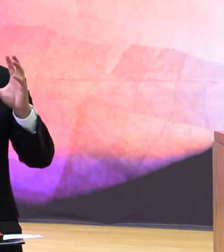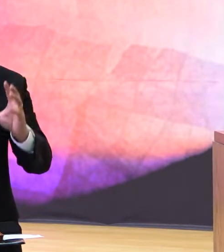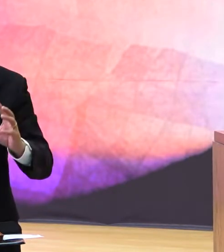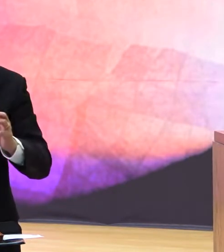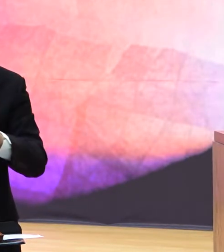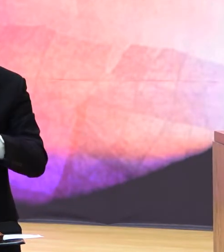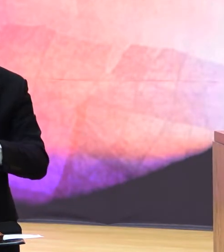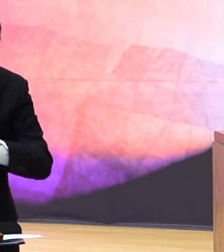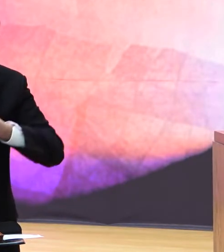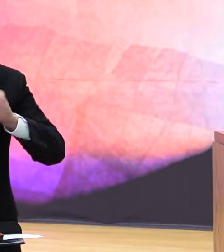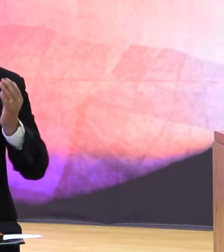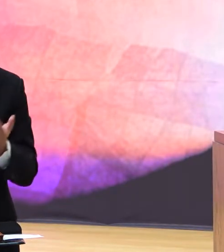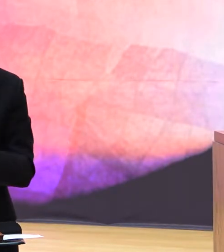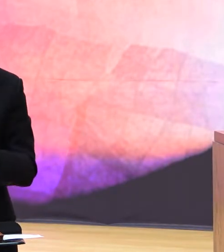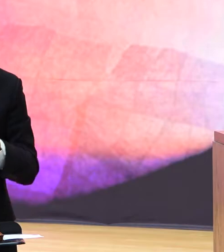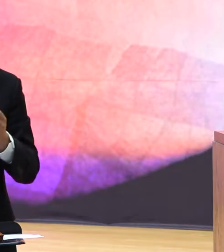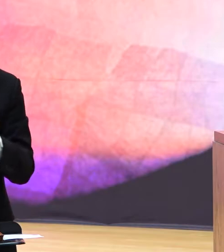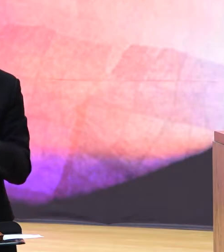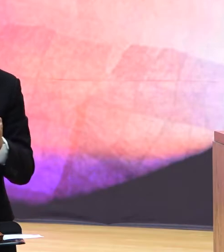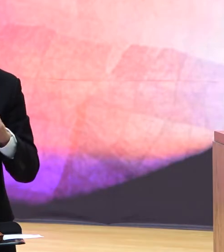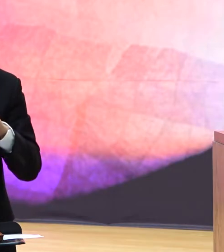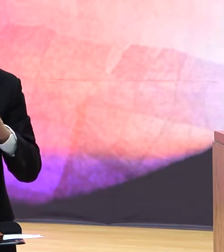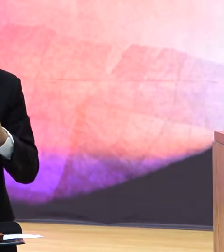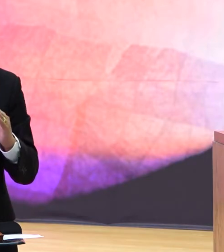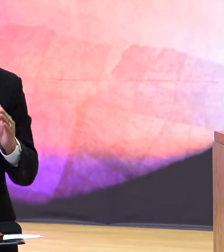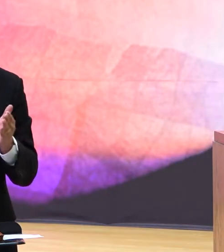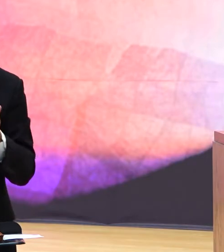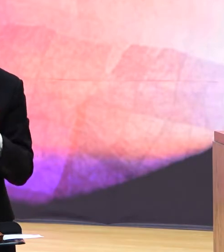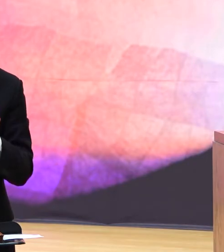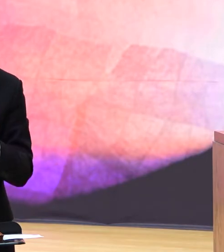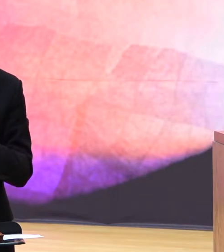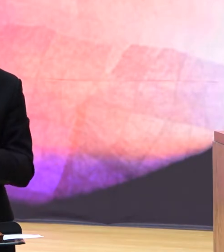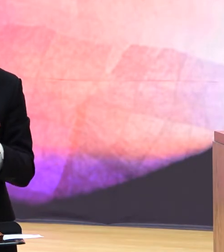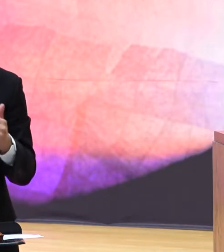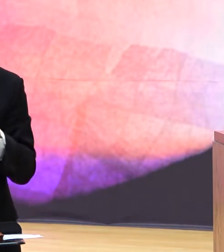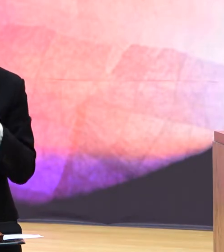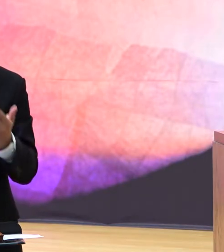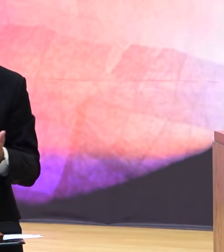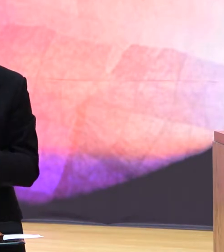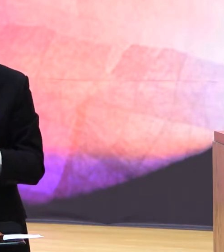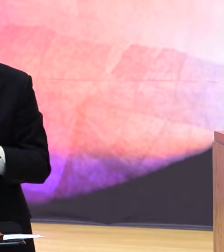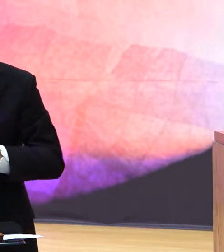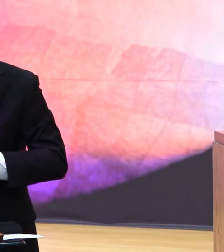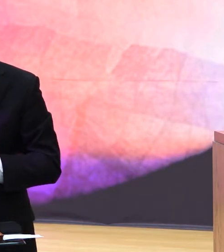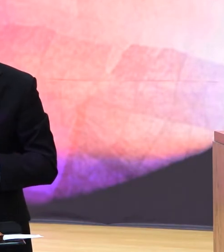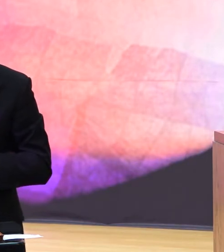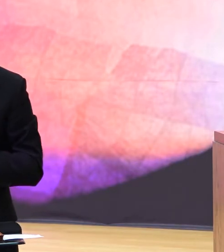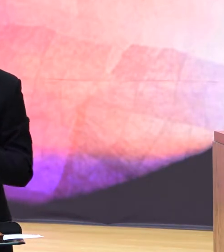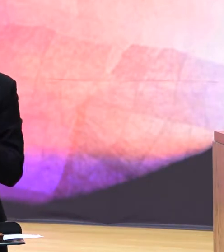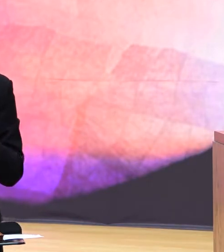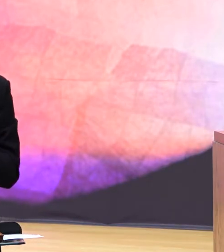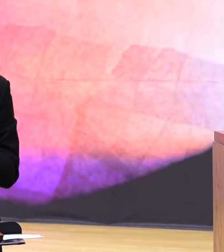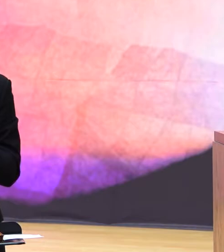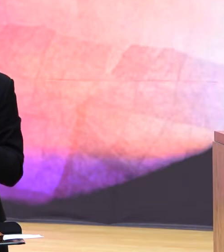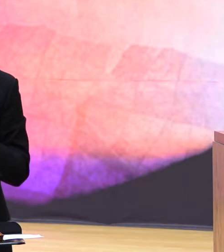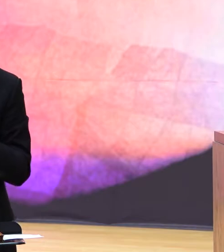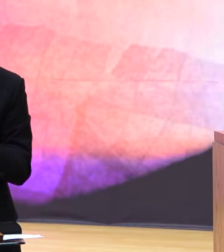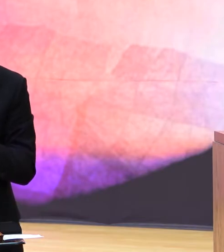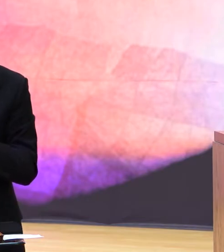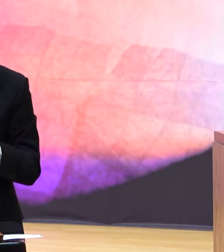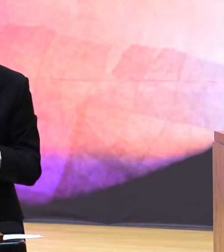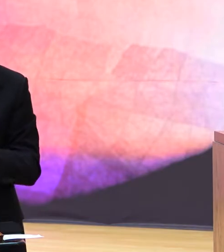우리의 기도하며 이 땅의 평화를 위해서 나아갈 수 있게 하시고 믿음의 사람들이 또한 충고하며 기도할 수 있도록 역사하여